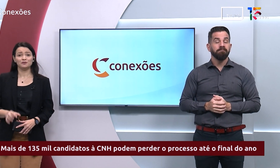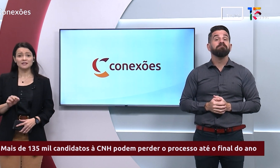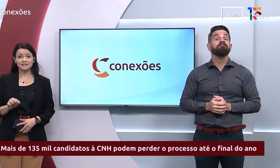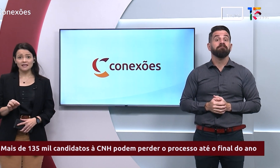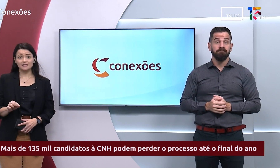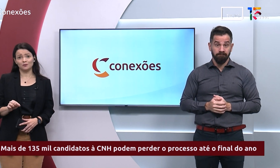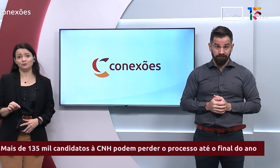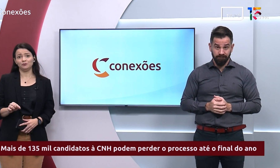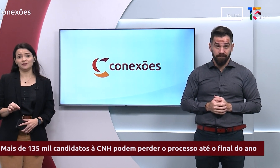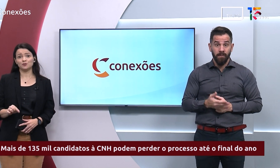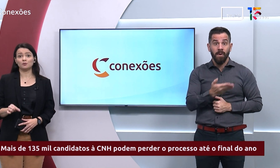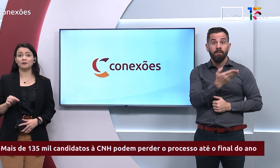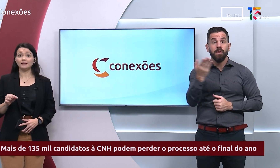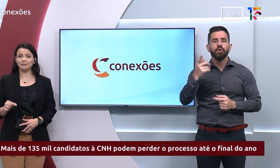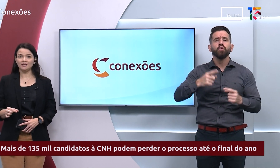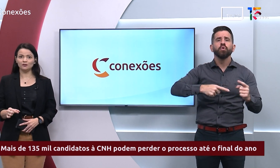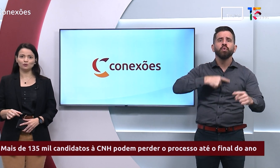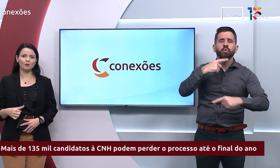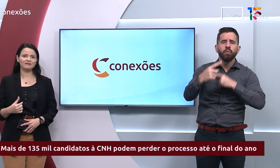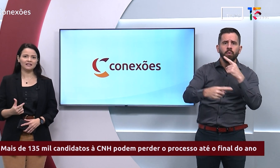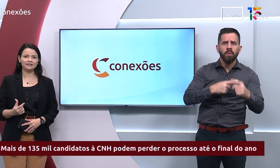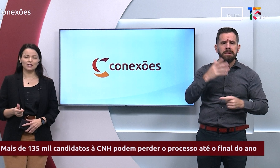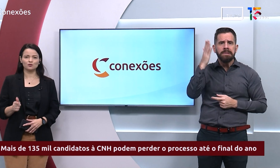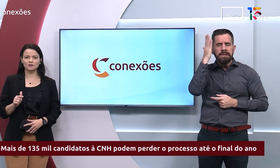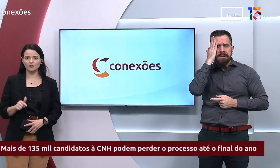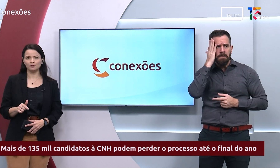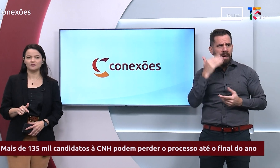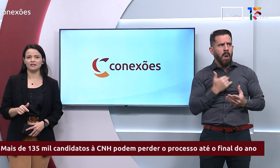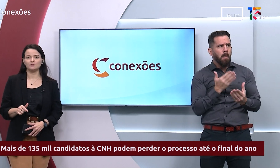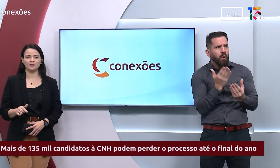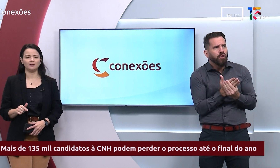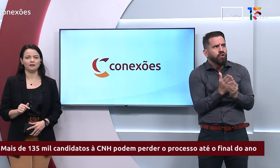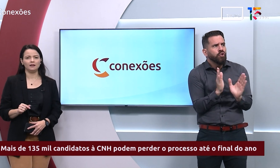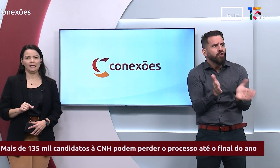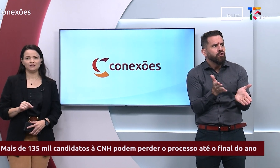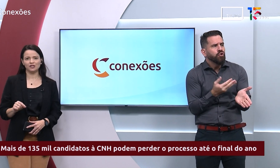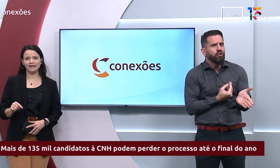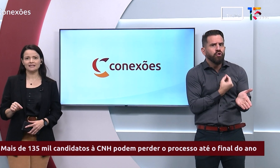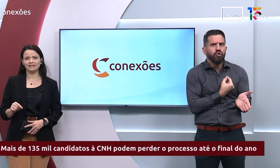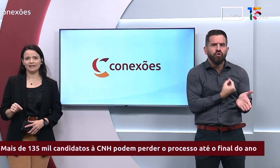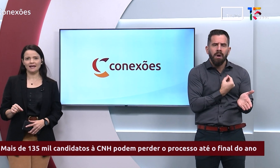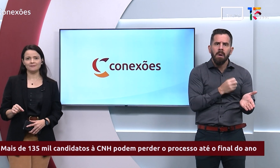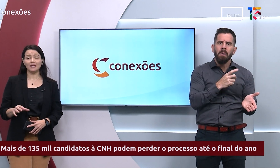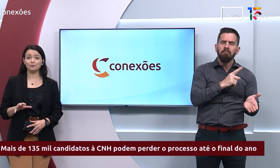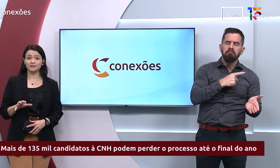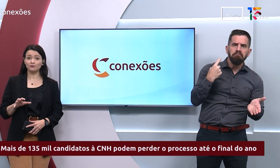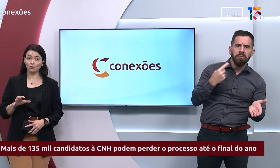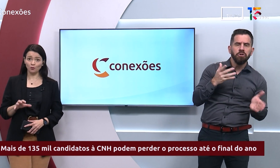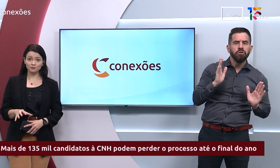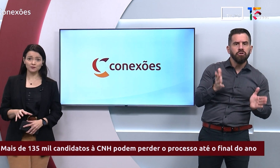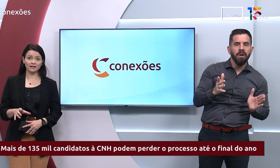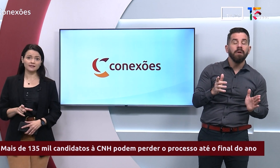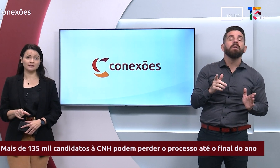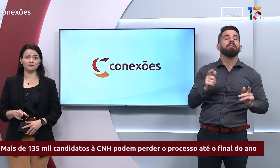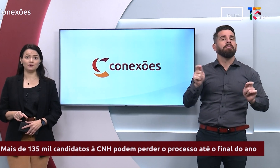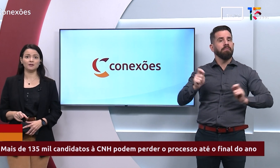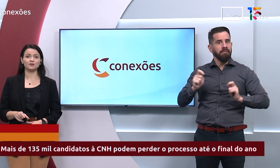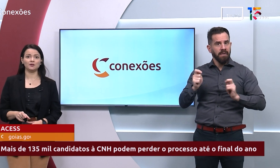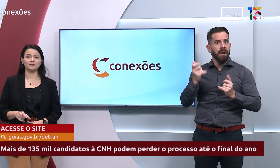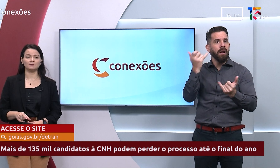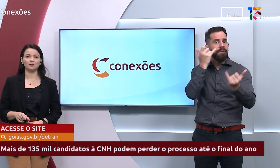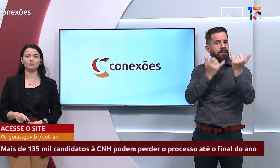Bom, e se você está com dúvidas sobre o andamento ou a validade do seu processo para tirar a CNH, é possível consultar